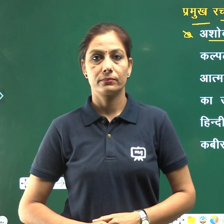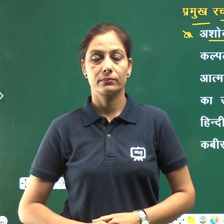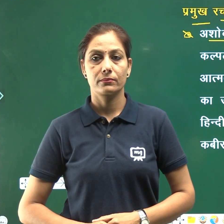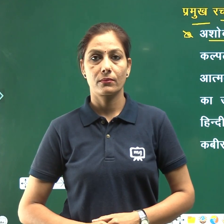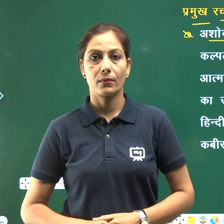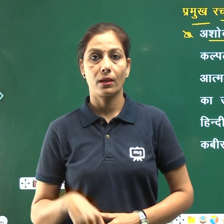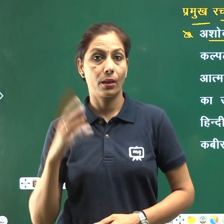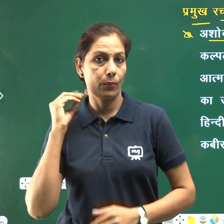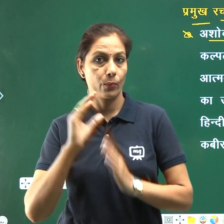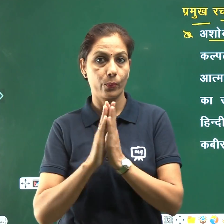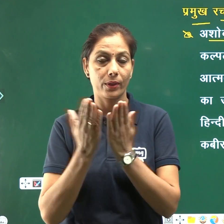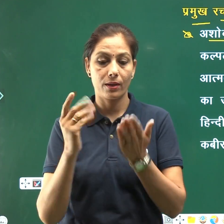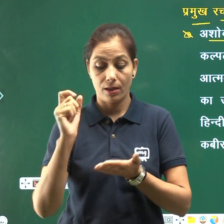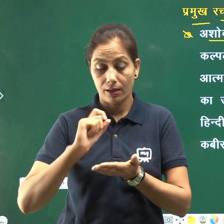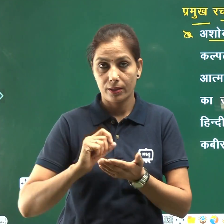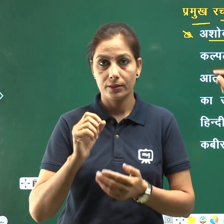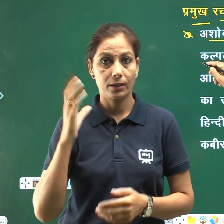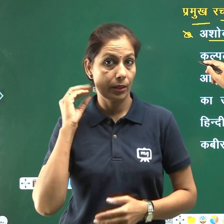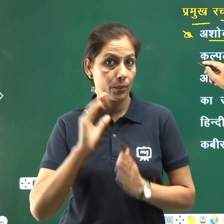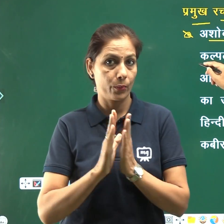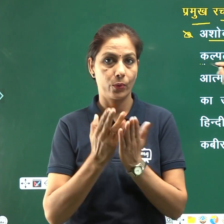अशोक के फूल, कोटाज,